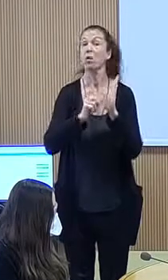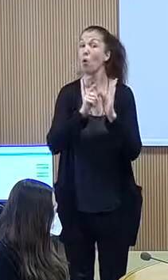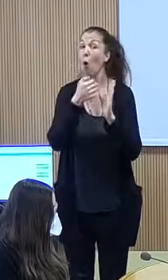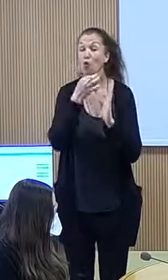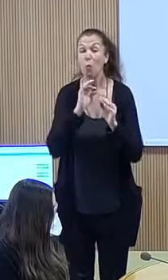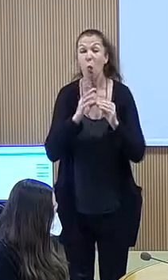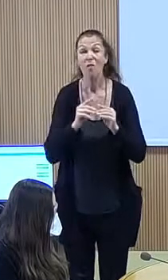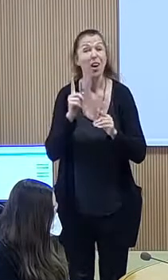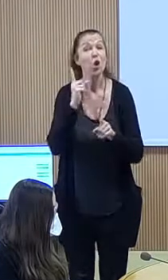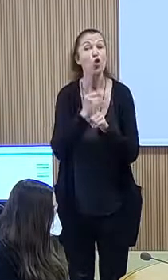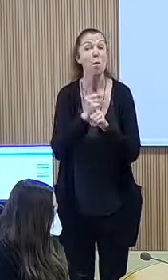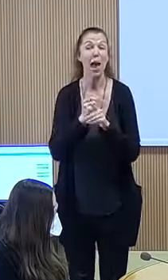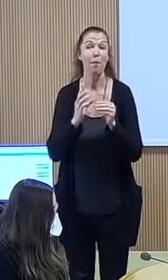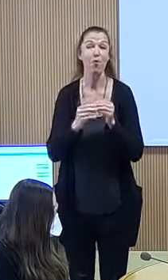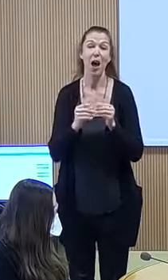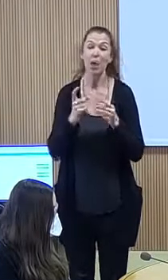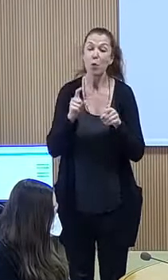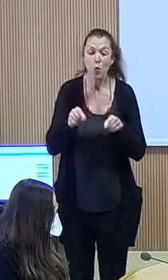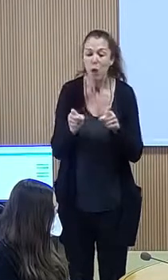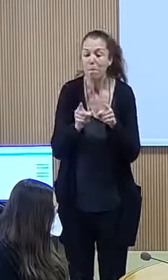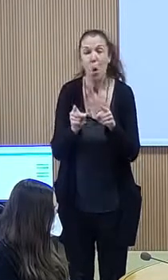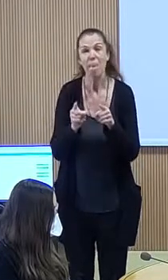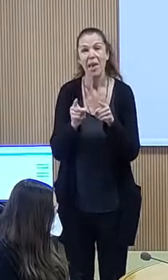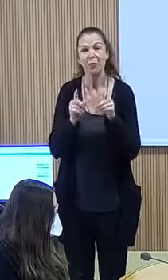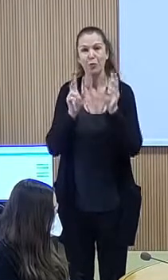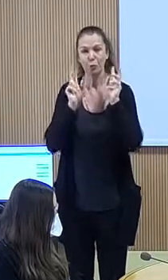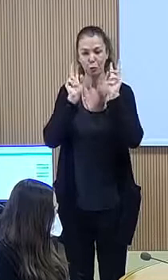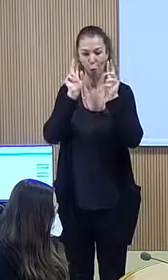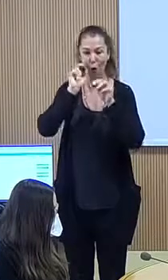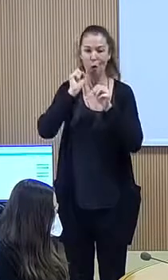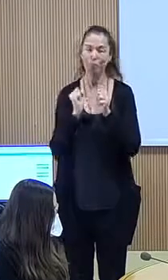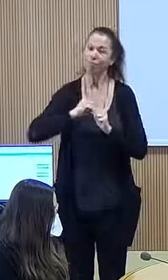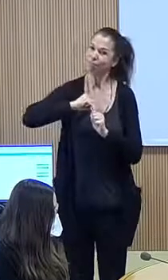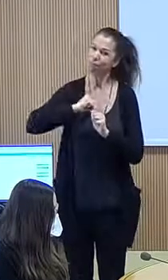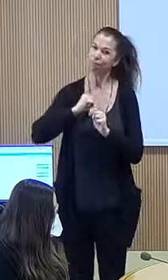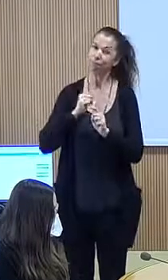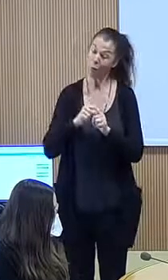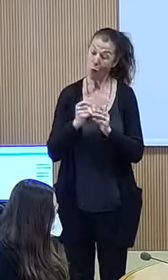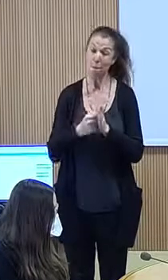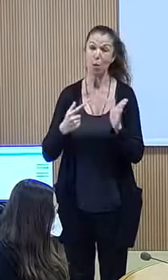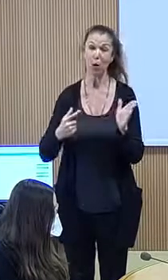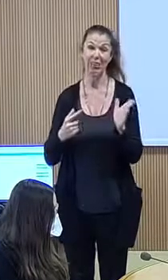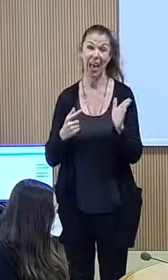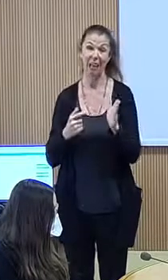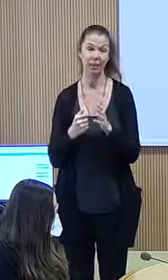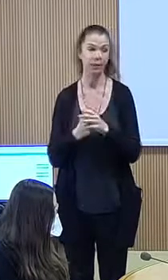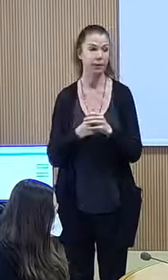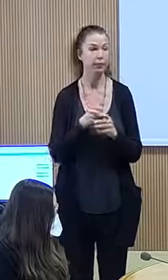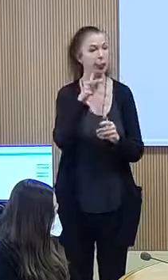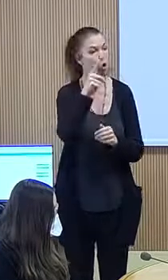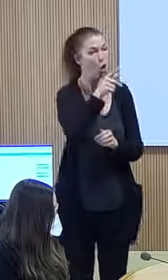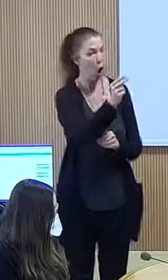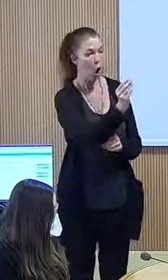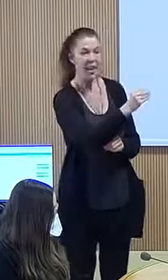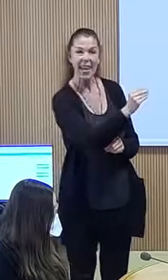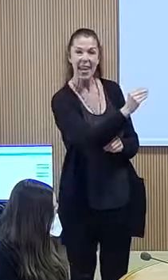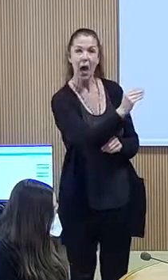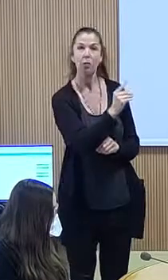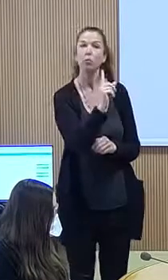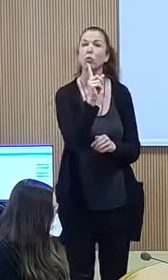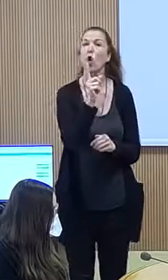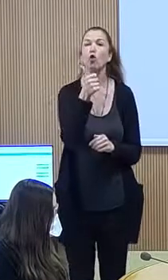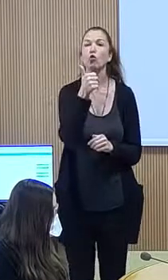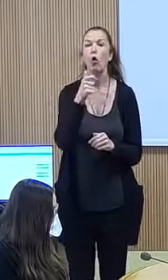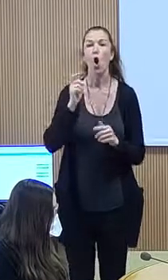perché non è questo il momento di abbassare la guardia questo è fondamentale saranno interessate non solo ovviamente la polizia locale gli